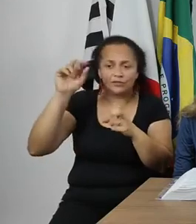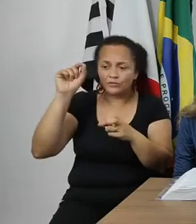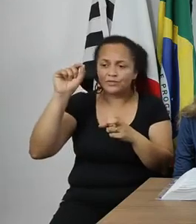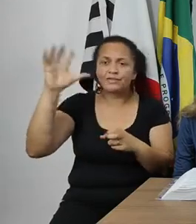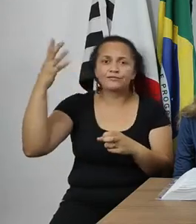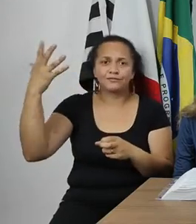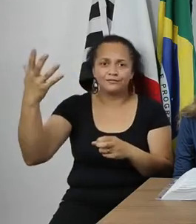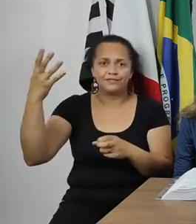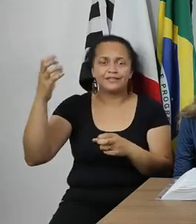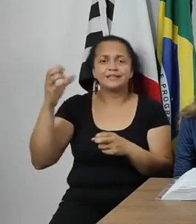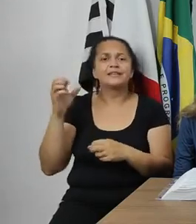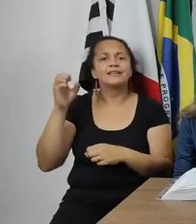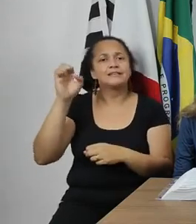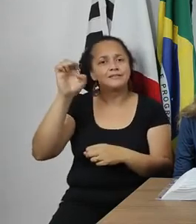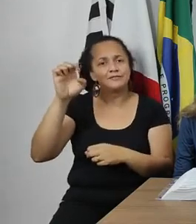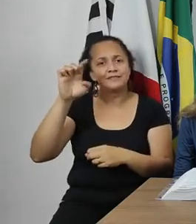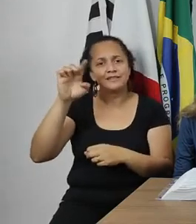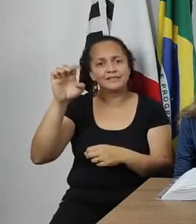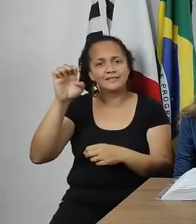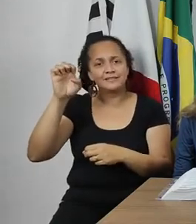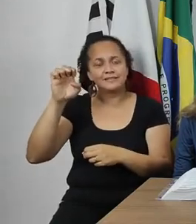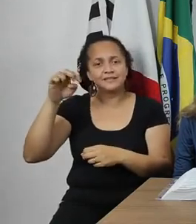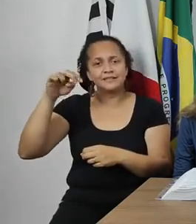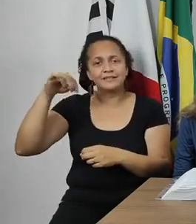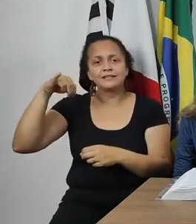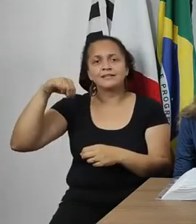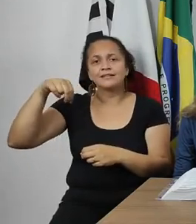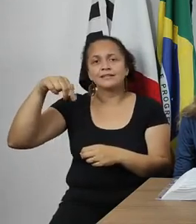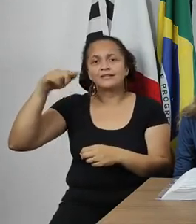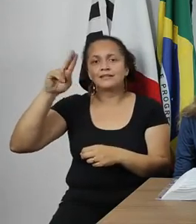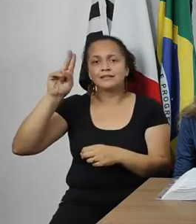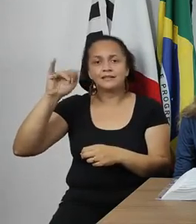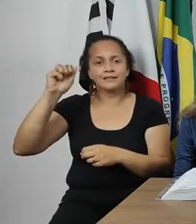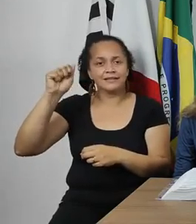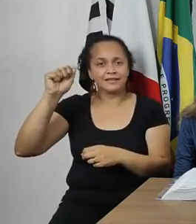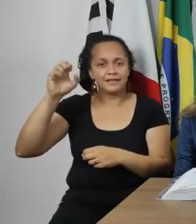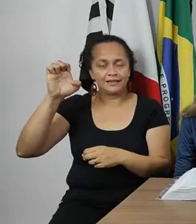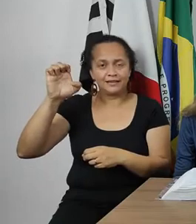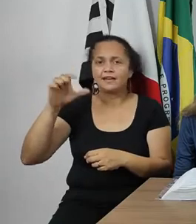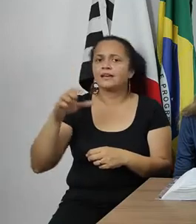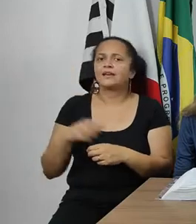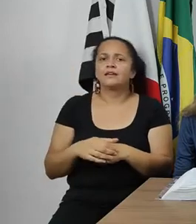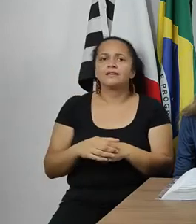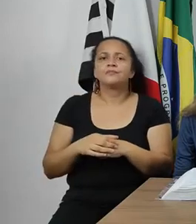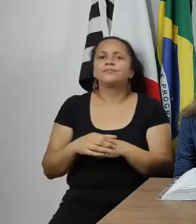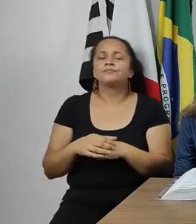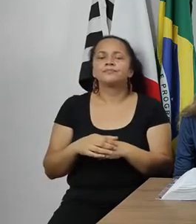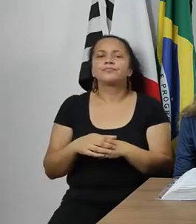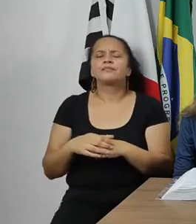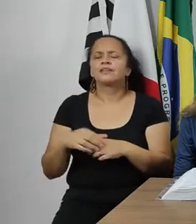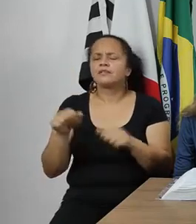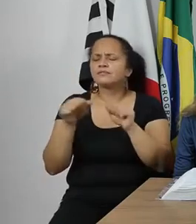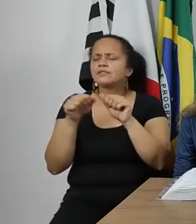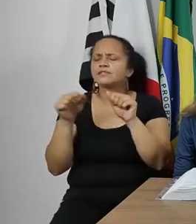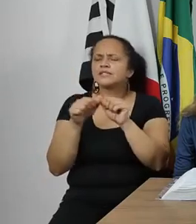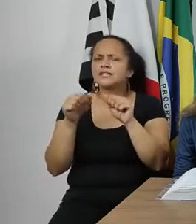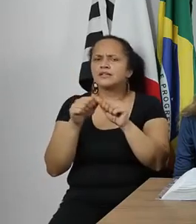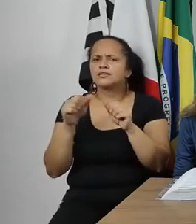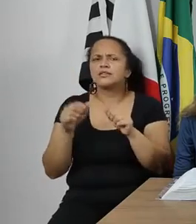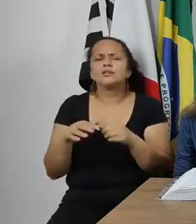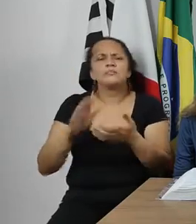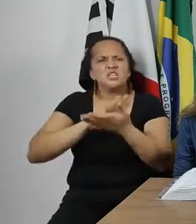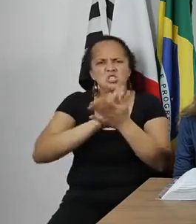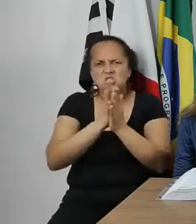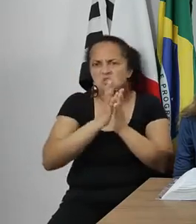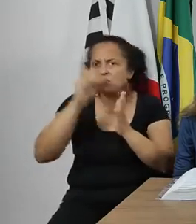Escuta todas as coisas que Senaqueribe está dizendo a fim de insultar a ti, o Deus vivo.